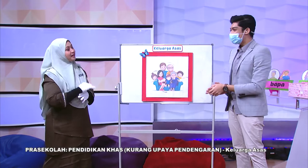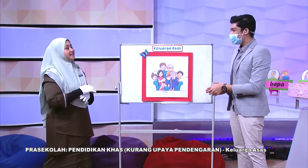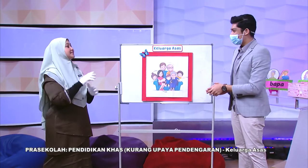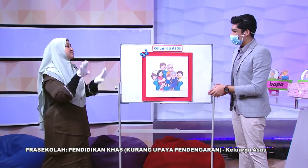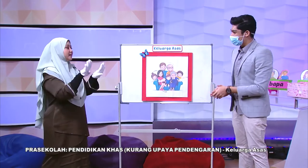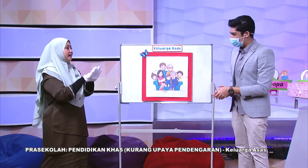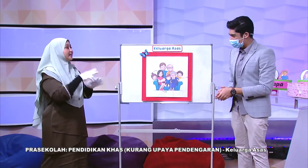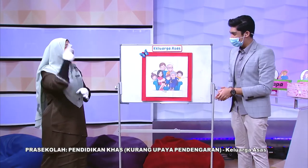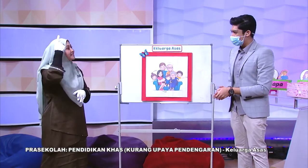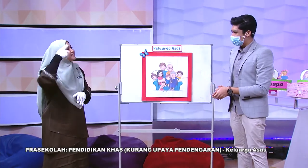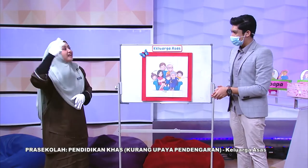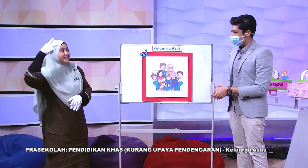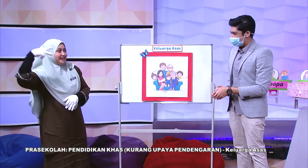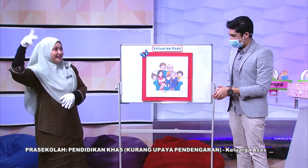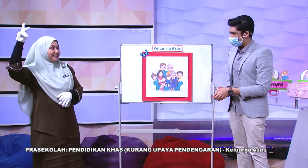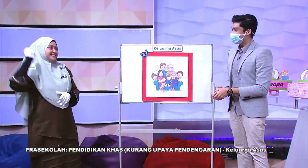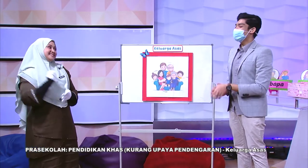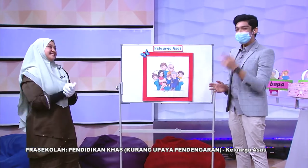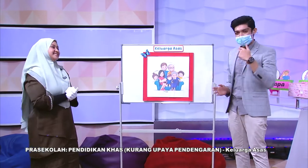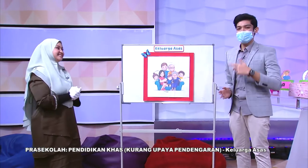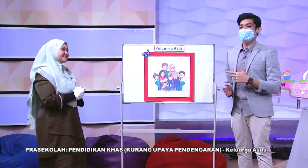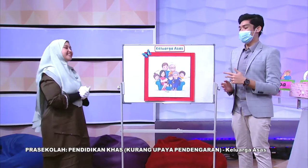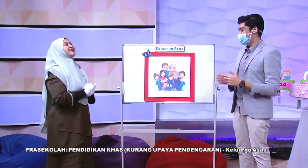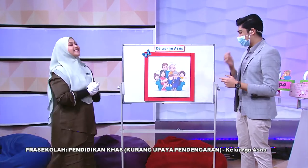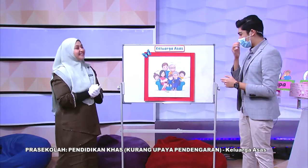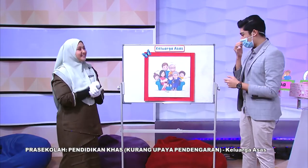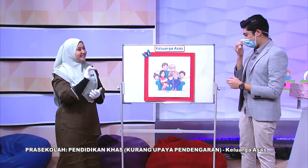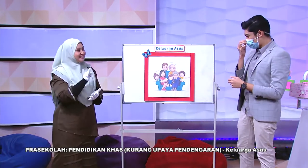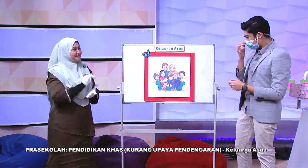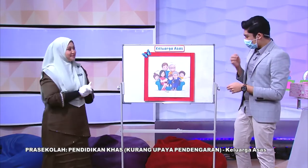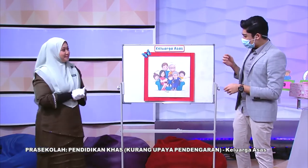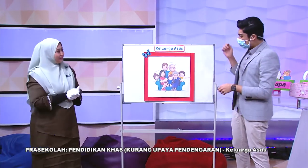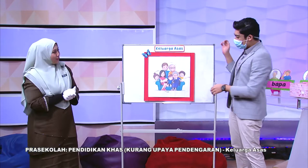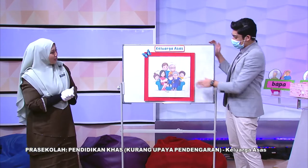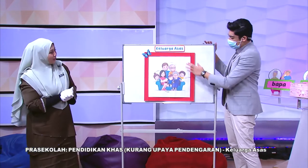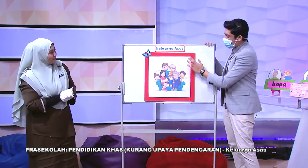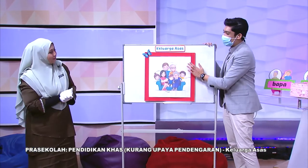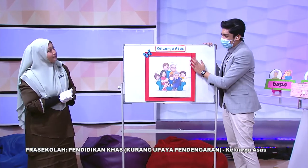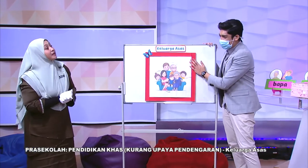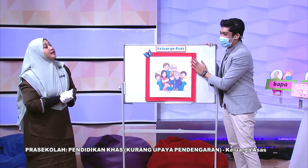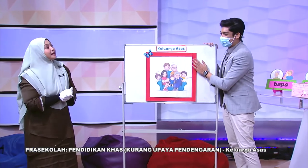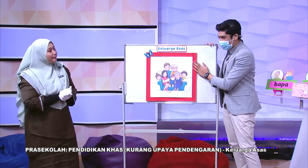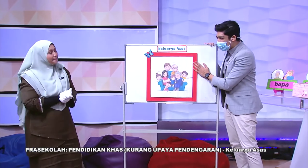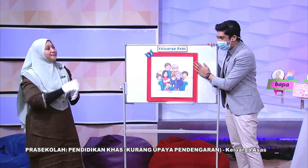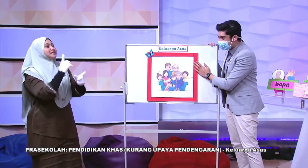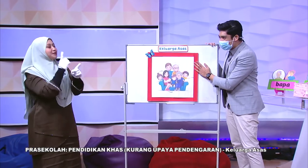sebagai kenangan untuk kenangan Ocil jadi inilah bingkai yang kita siapkan